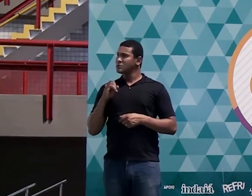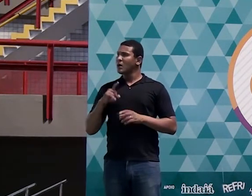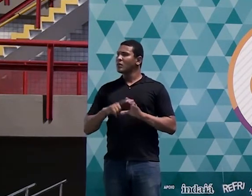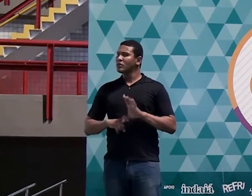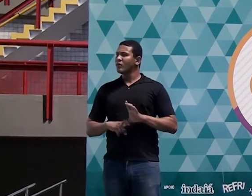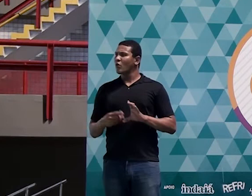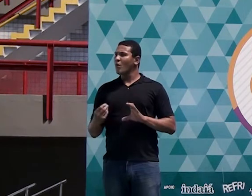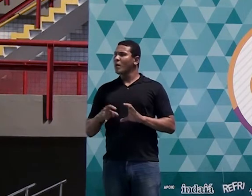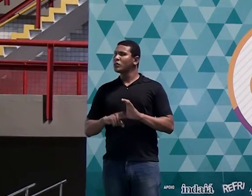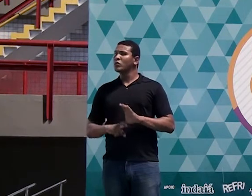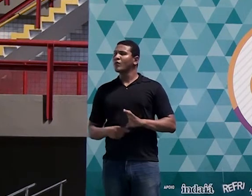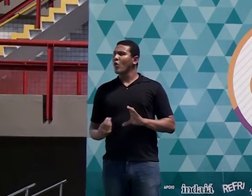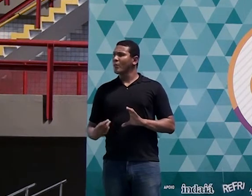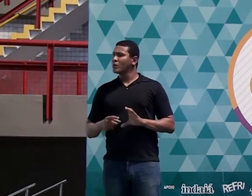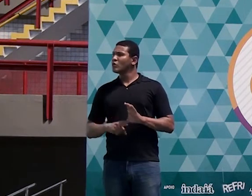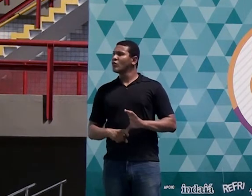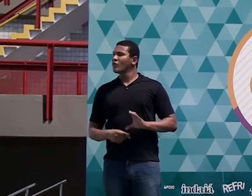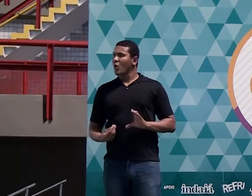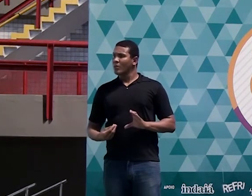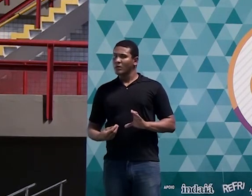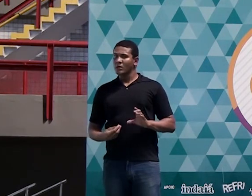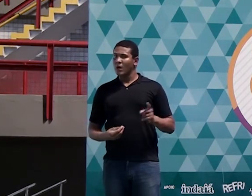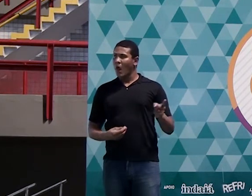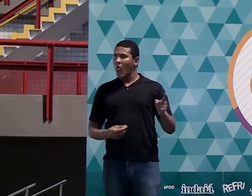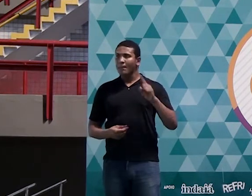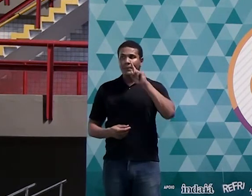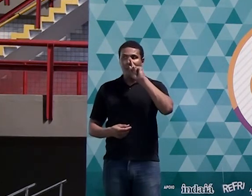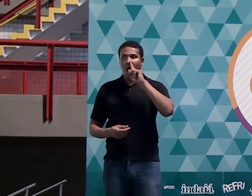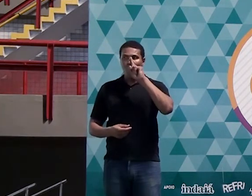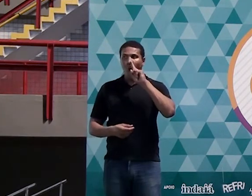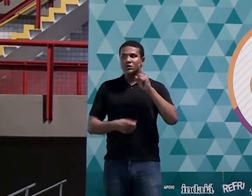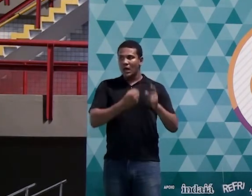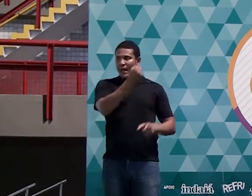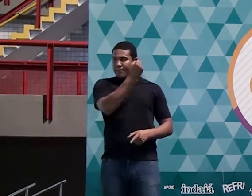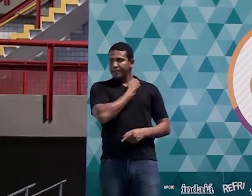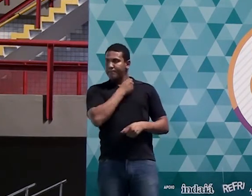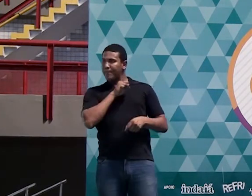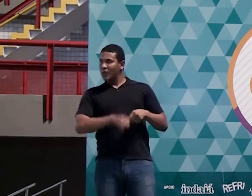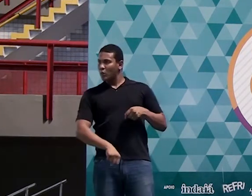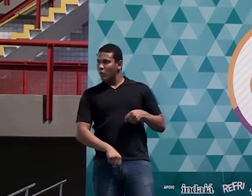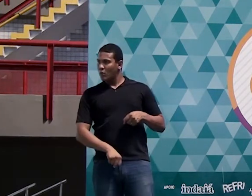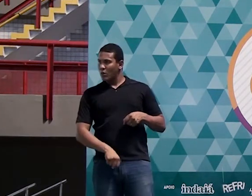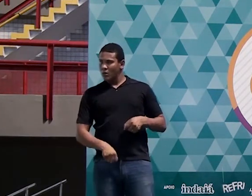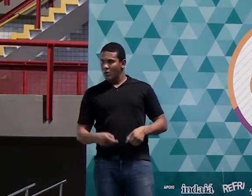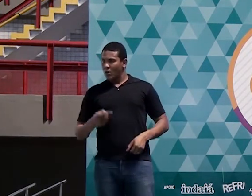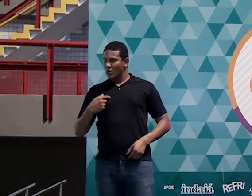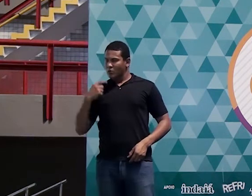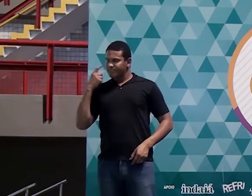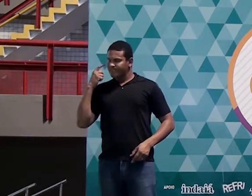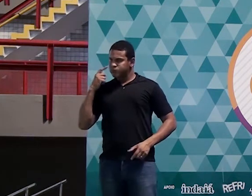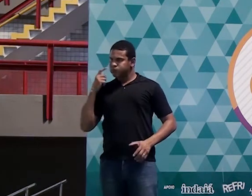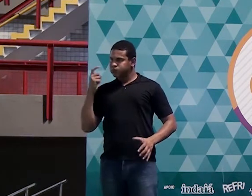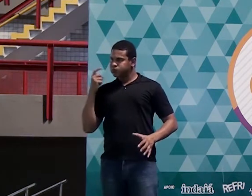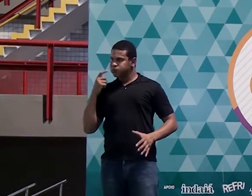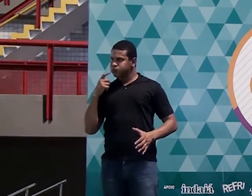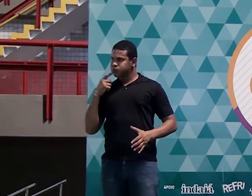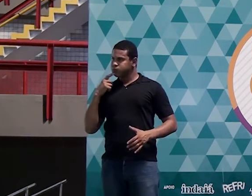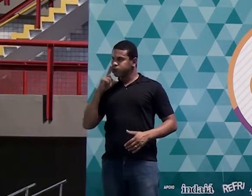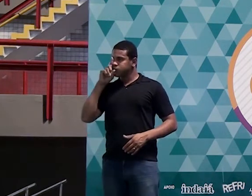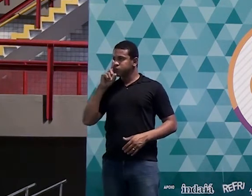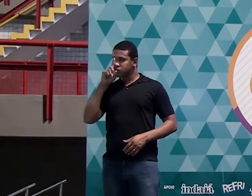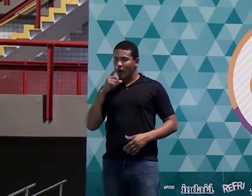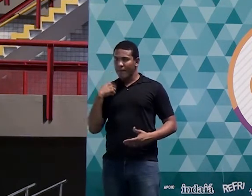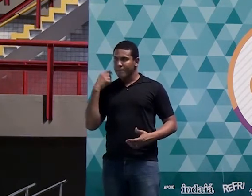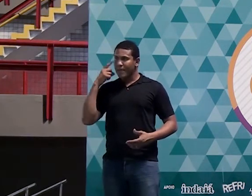de pagar a quem mata? Matando primeiro. Os templários foram mortos porque